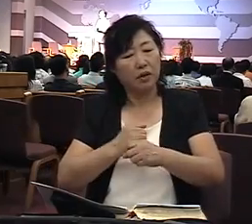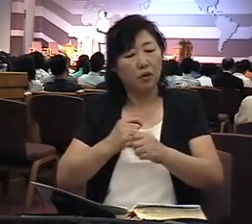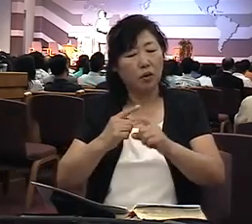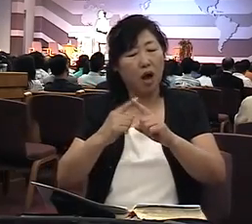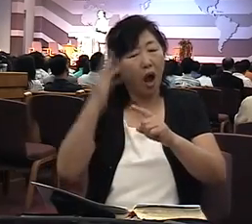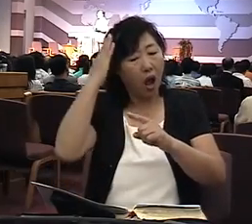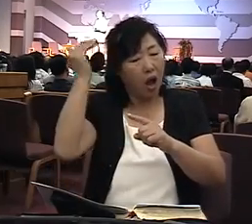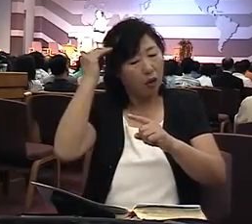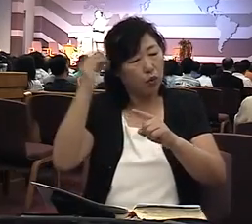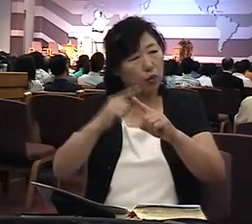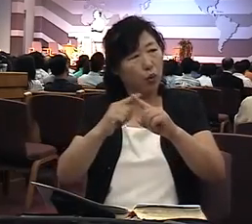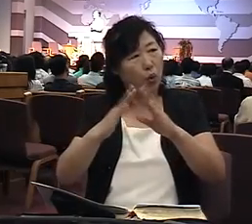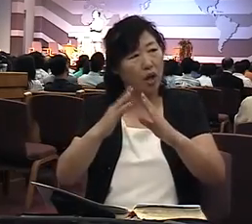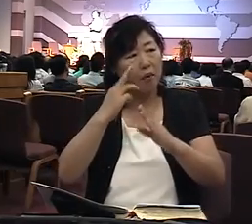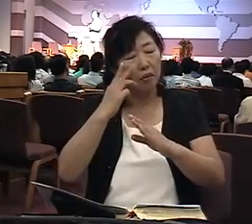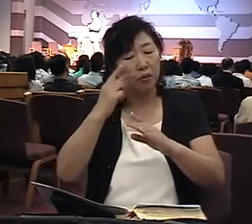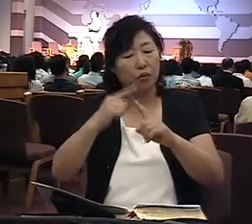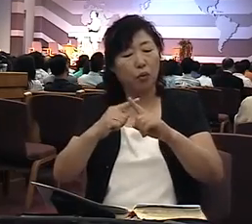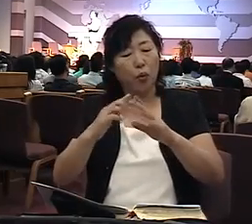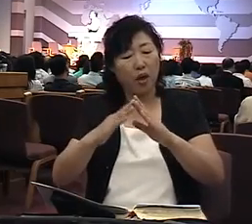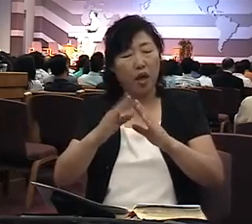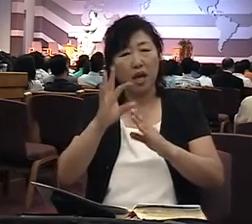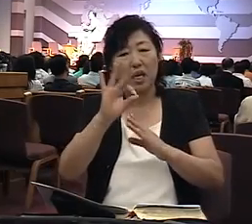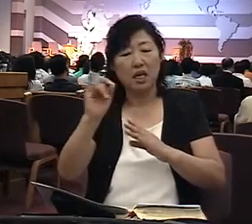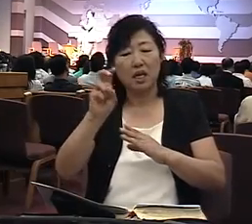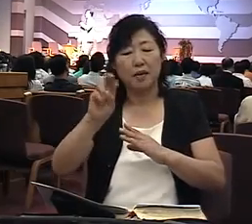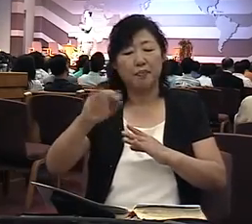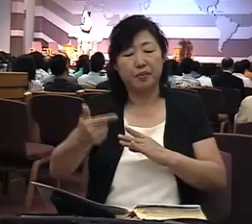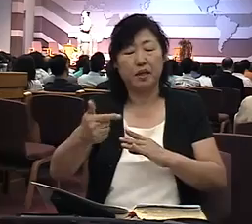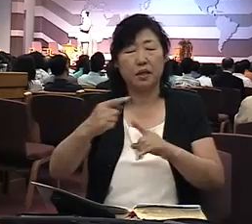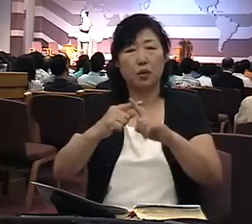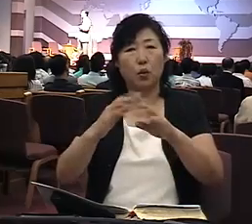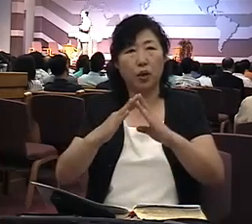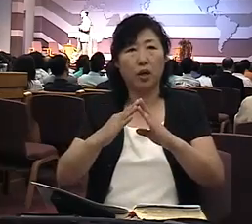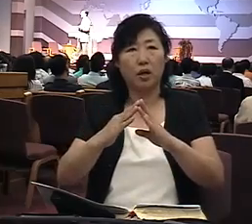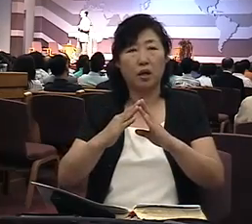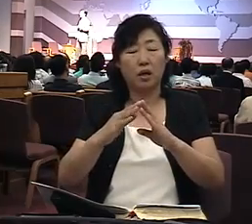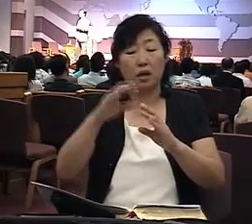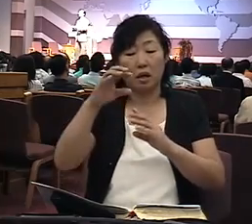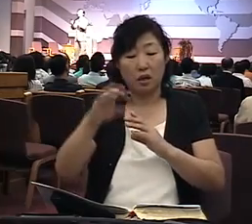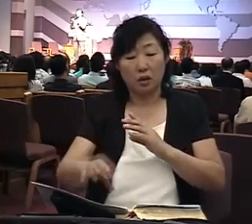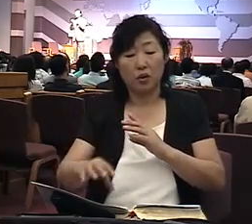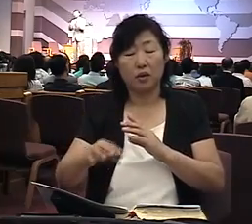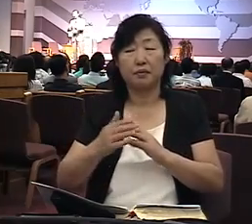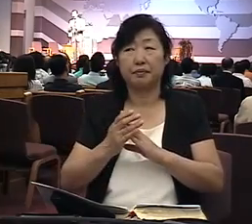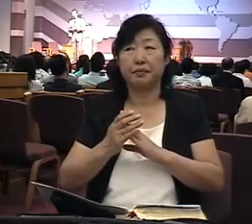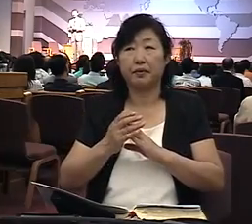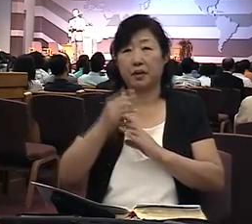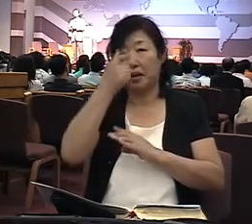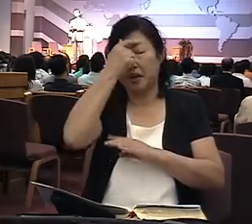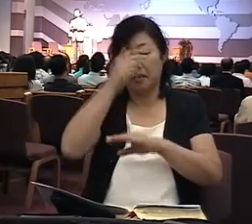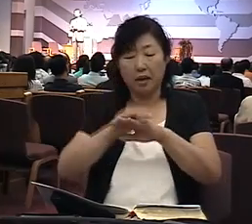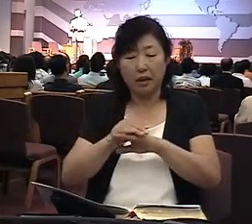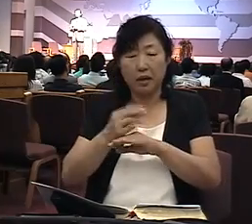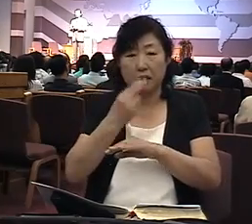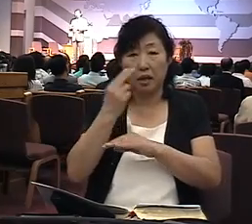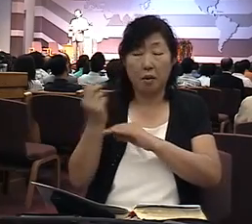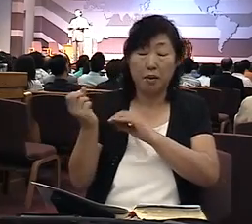보면 나름대로 교회에서 예배가 살아있습니다. 교제도 있습니다.